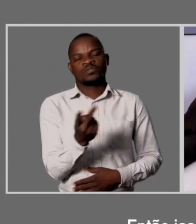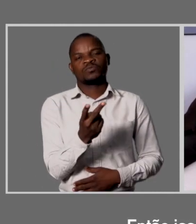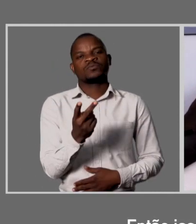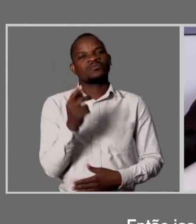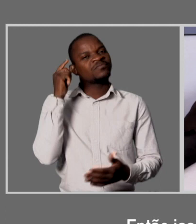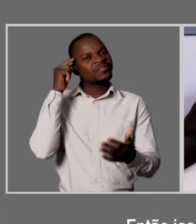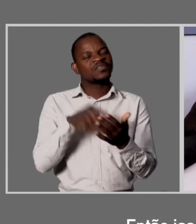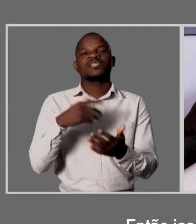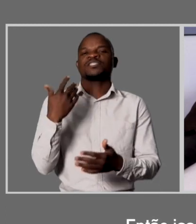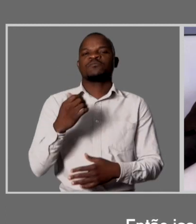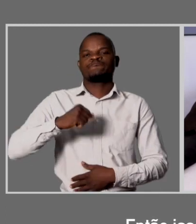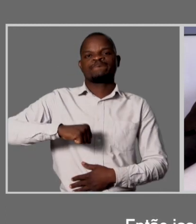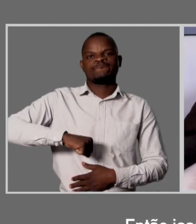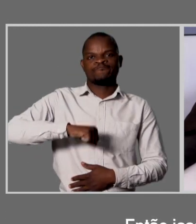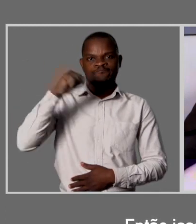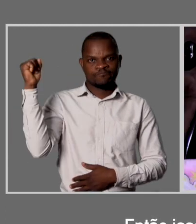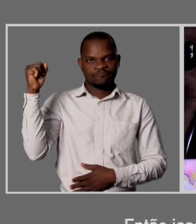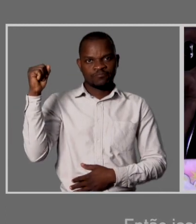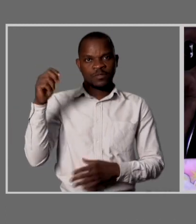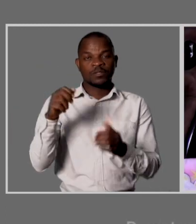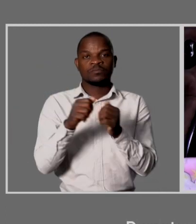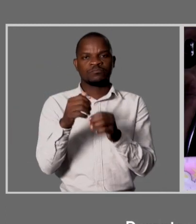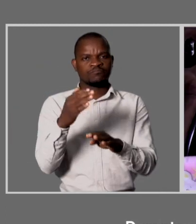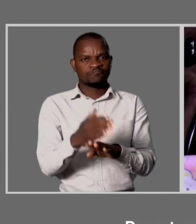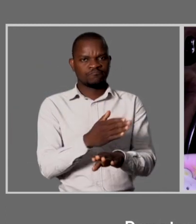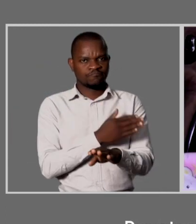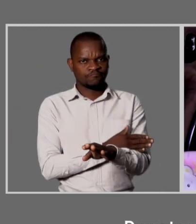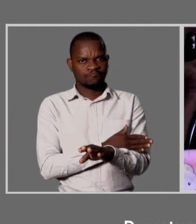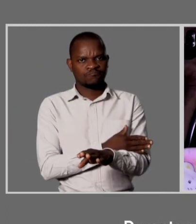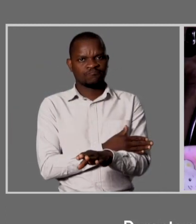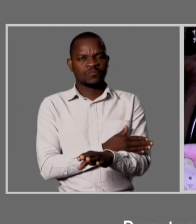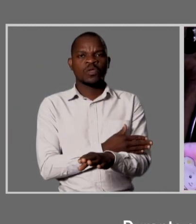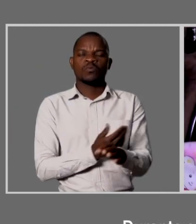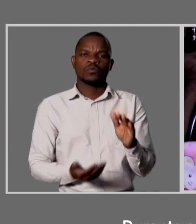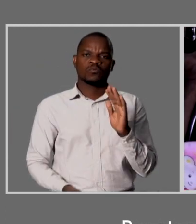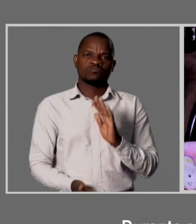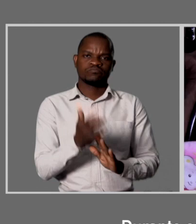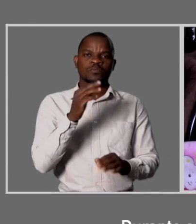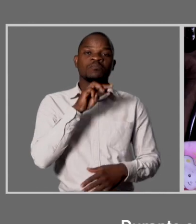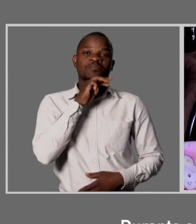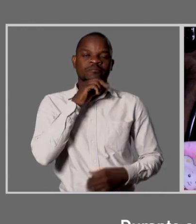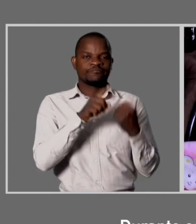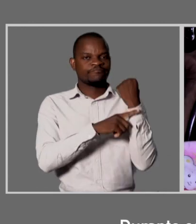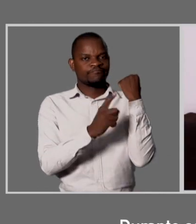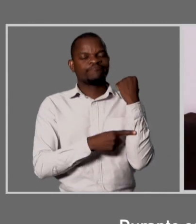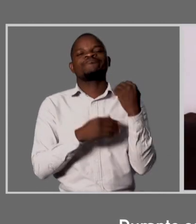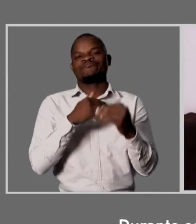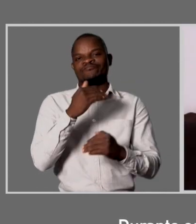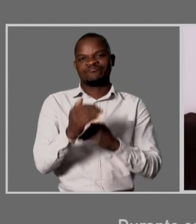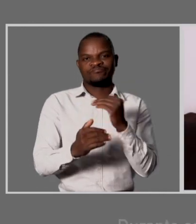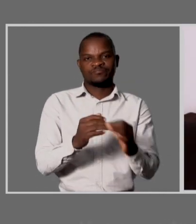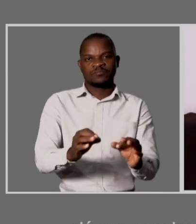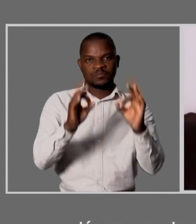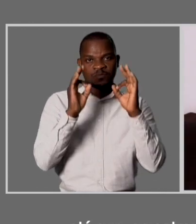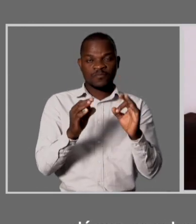são as duas vitoriosas. Durante os primeiros meses de gestação de senélia, tudo ia muito